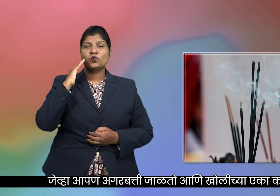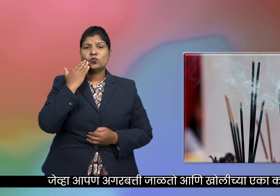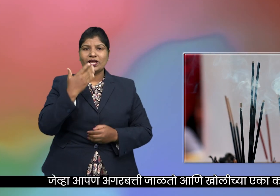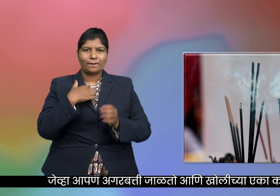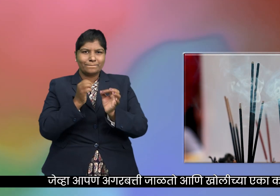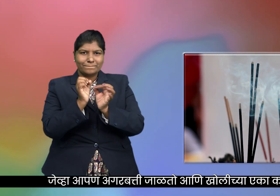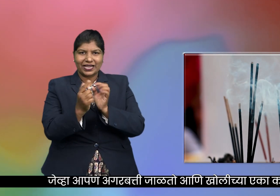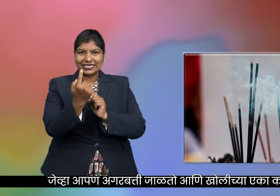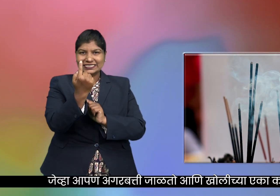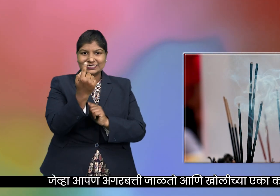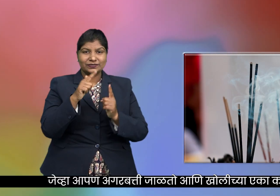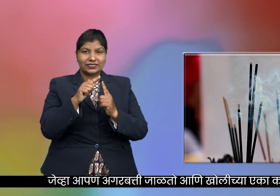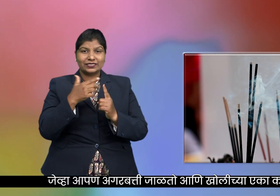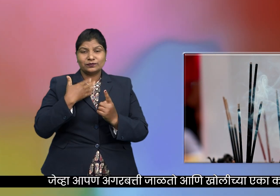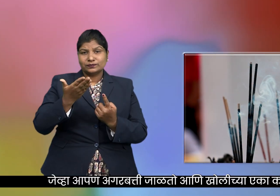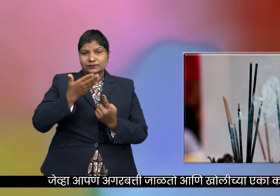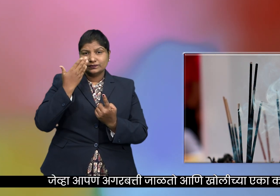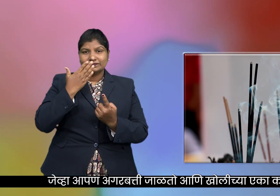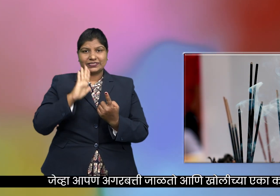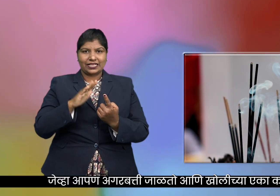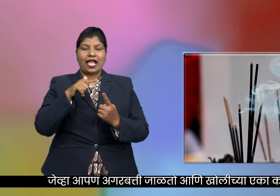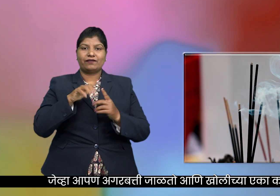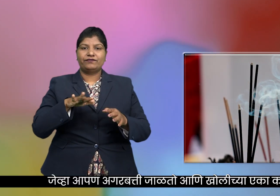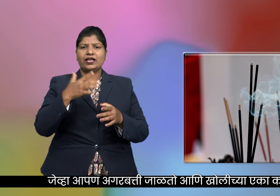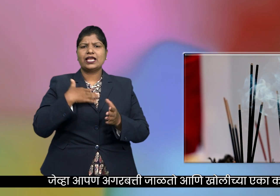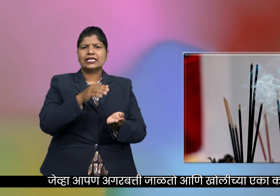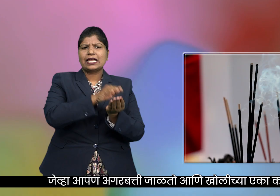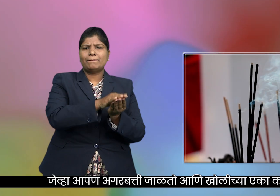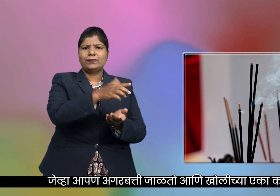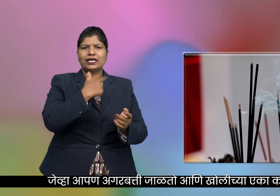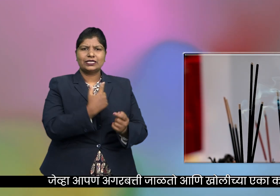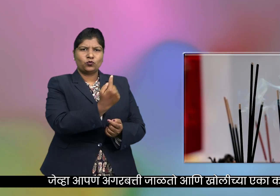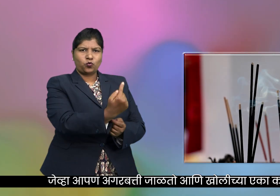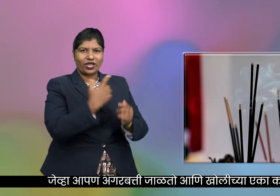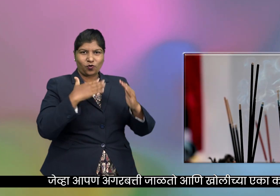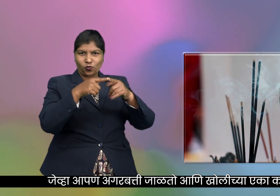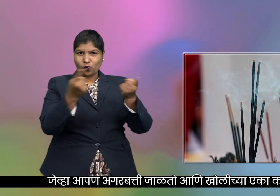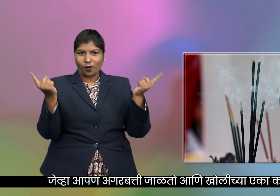जेव्हा आपण अगरबत्ती जाळतो आणि खोलीच्या एका कोपऱ्यात ठेवतो,